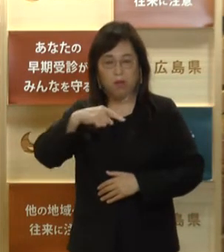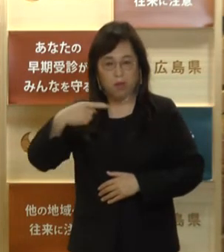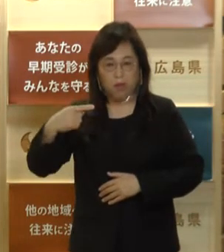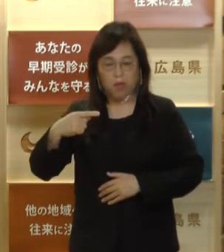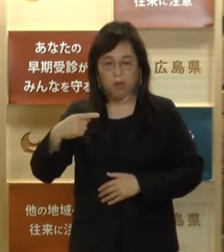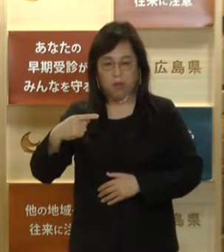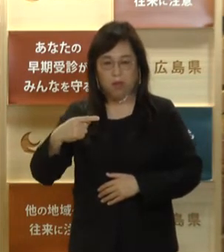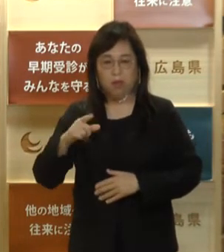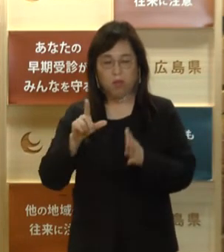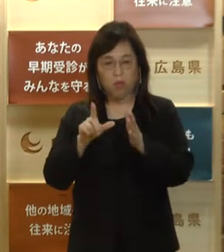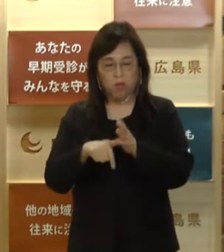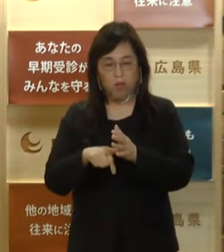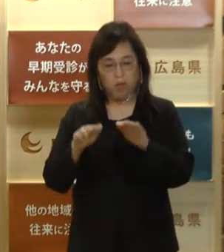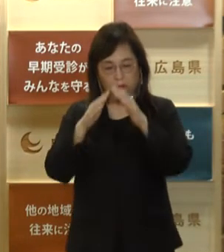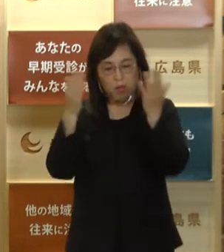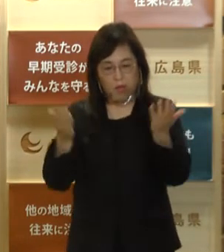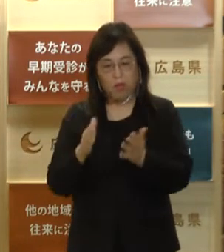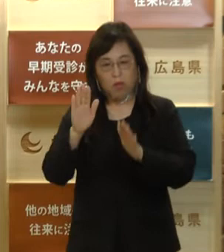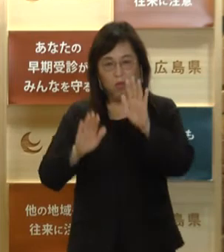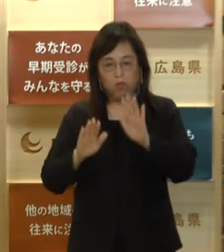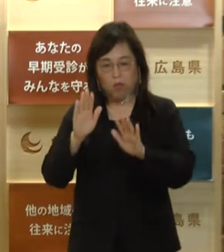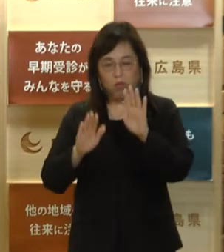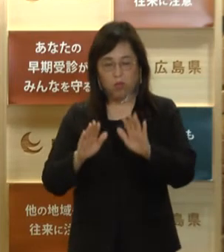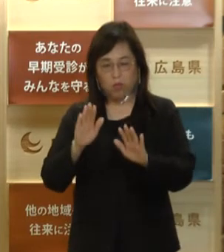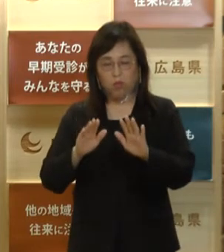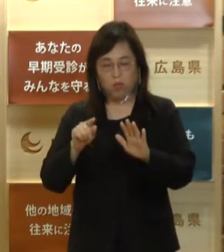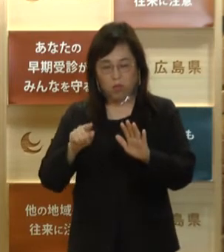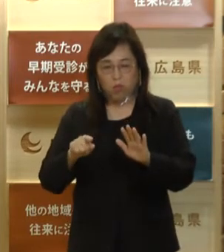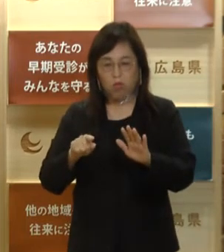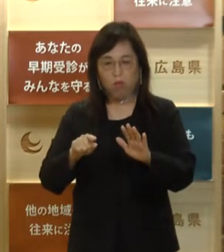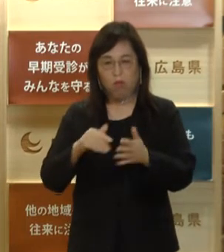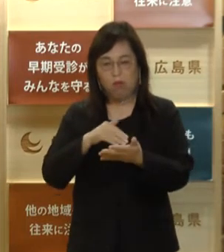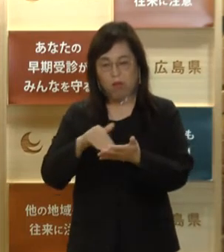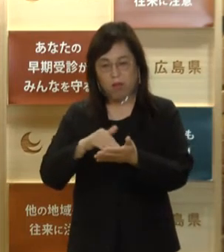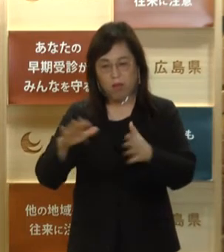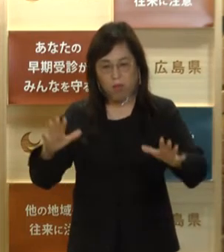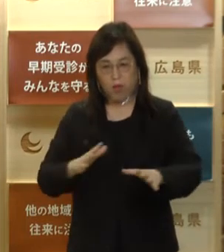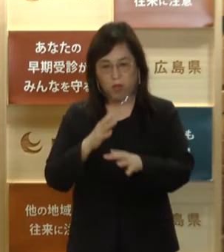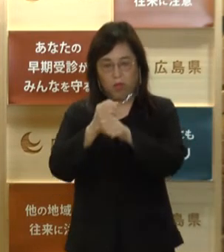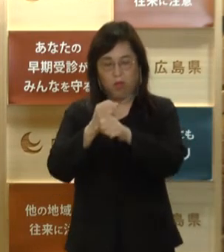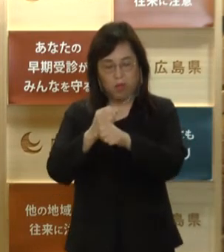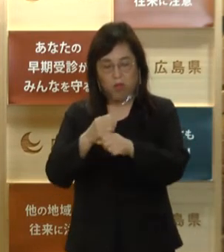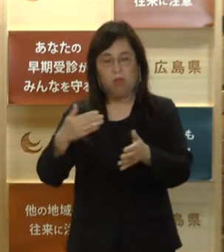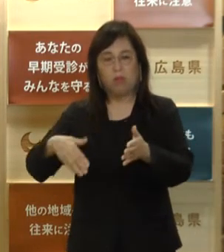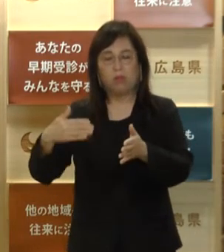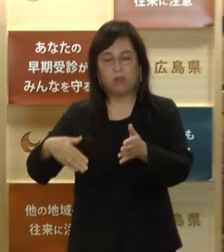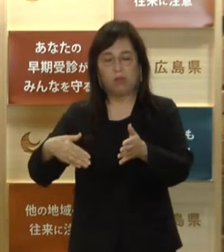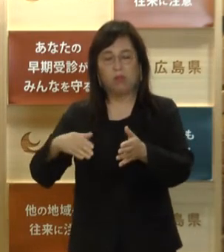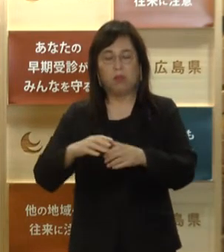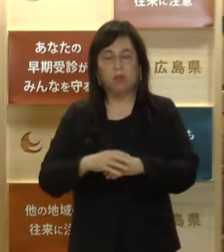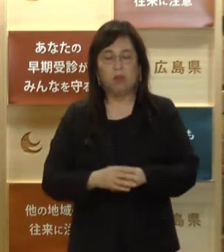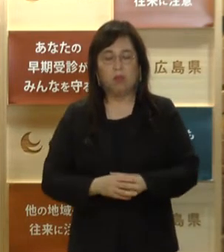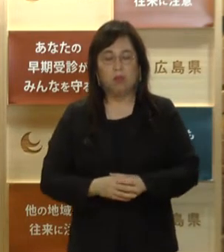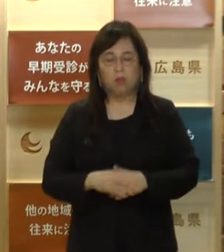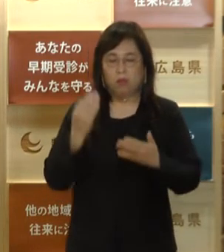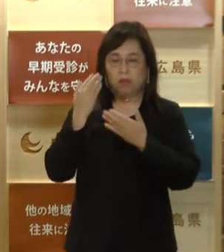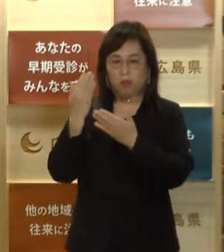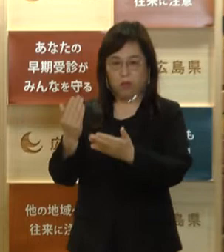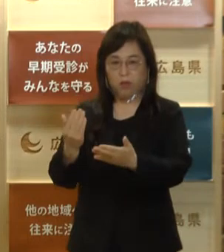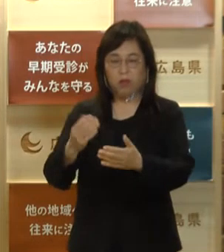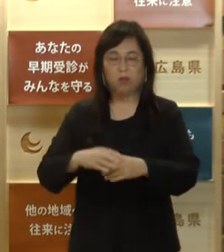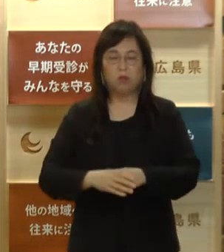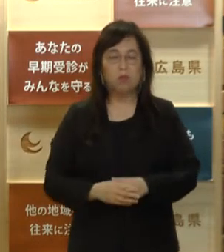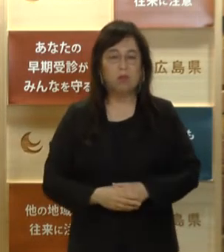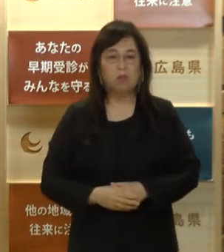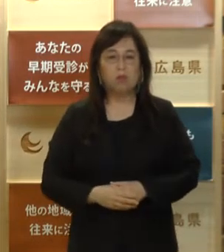ね。いや、そこはちょっとまだ集計はできていませんね。 はい、あとですね、